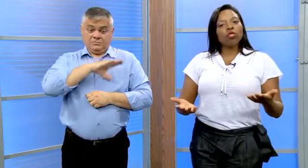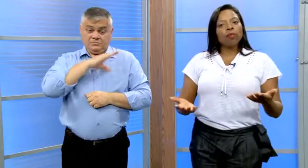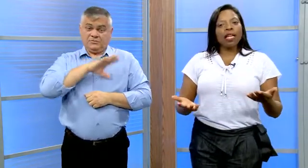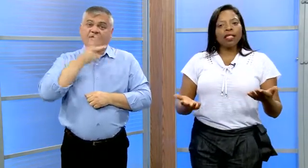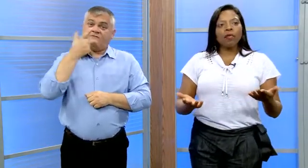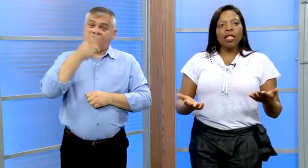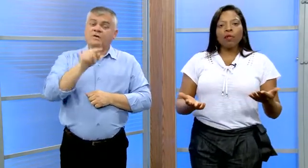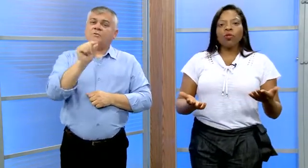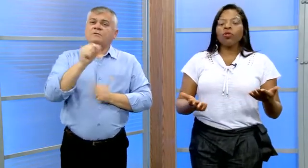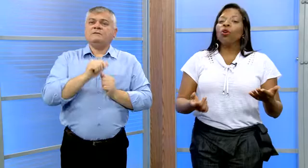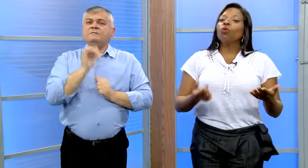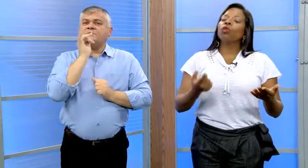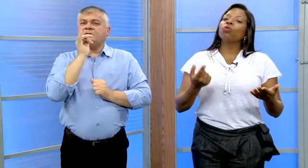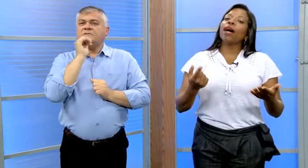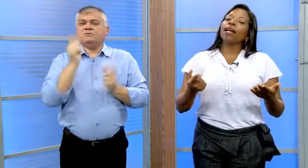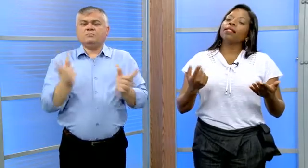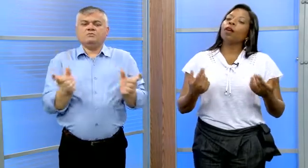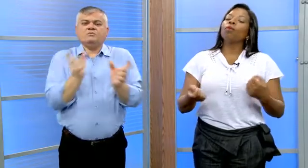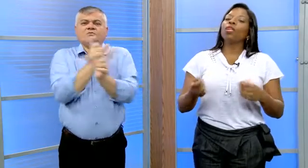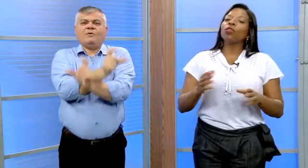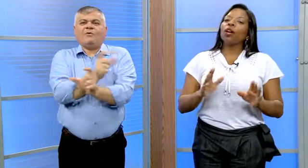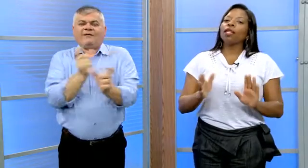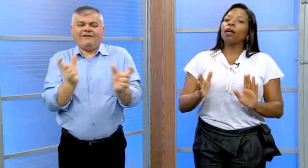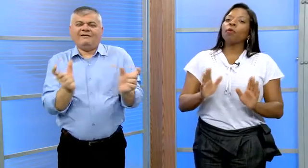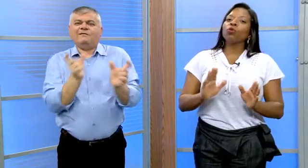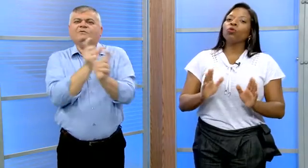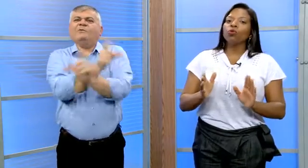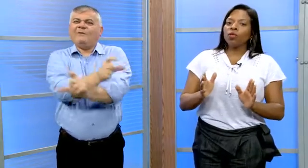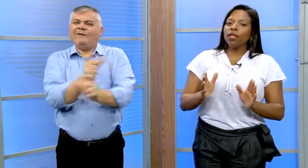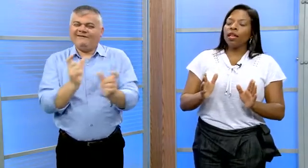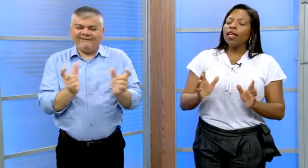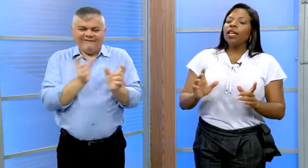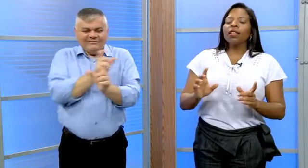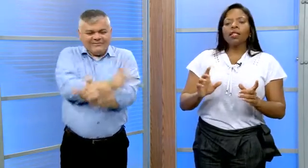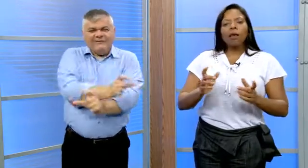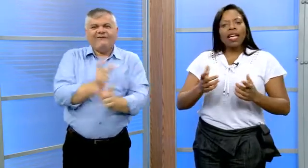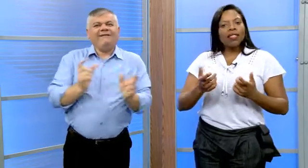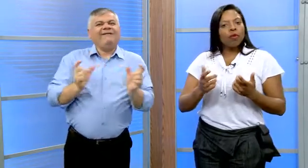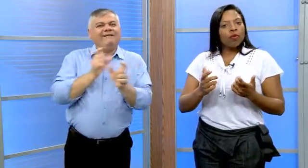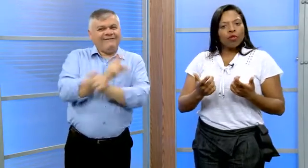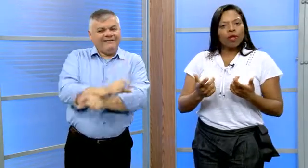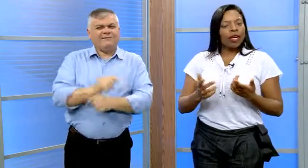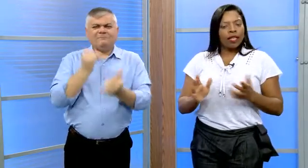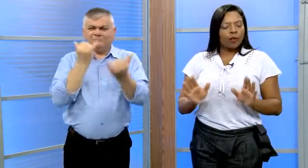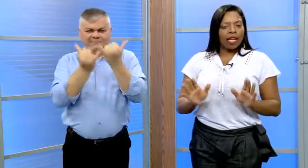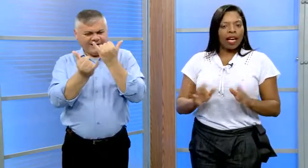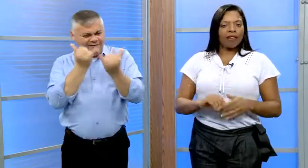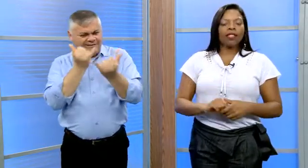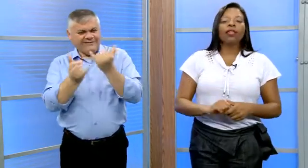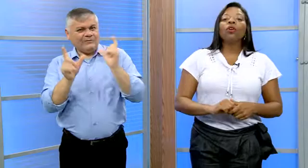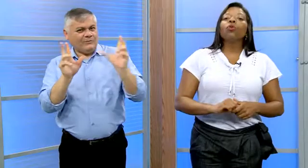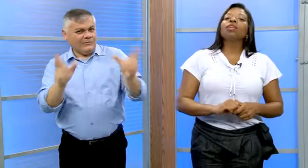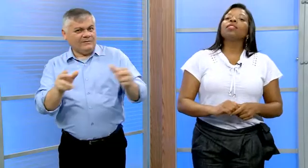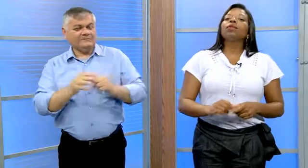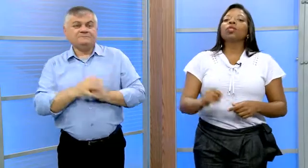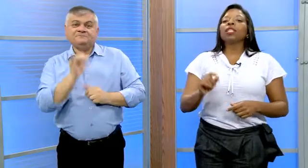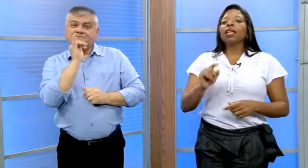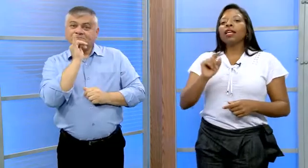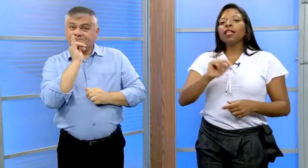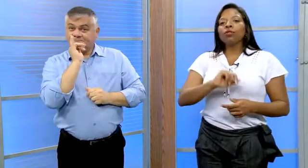de pares mínimos quando há assim, alguma troca na pronúncia e que se parecem muito às palavras. Um exemplo que tem aí no